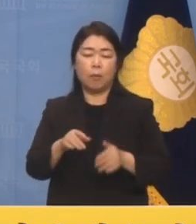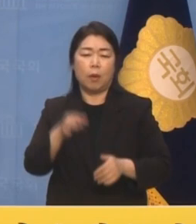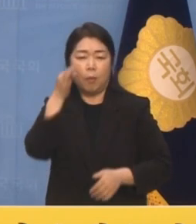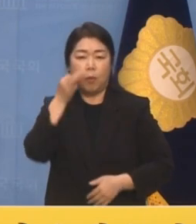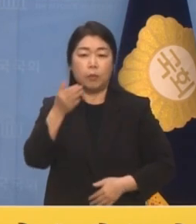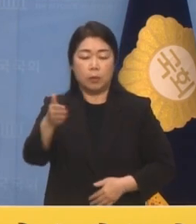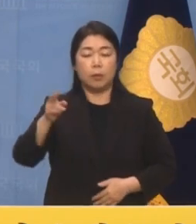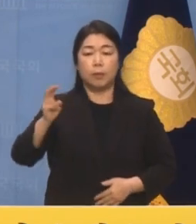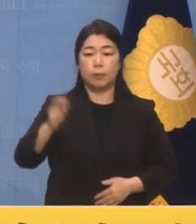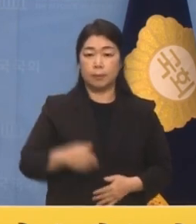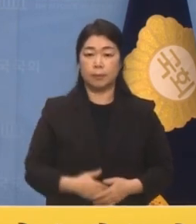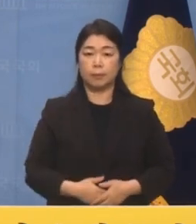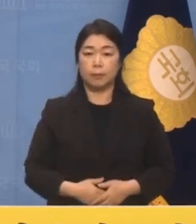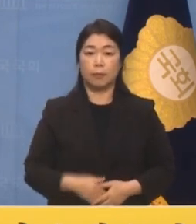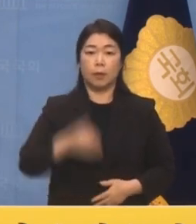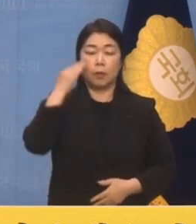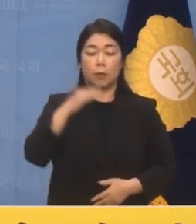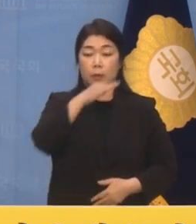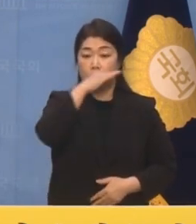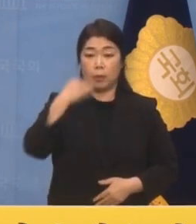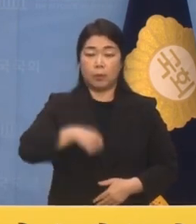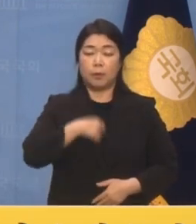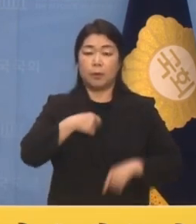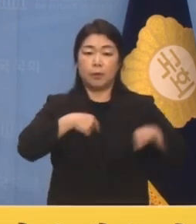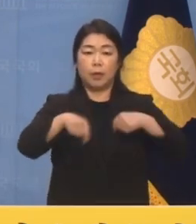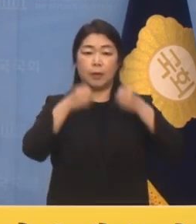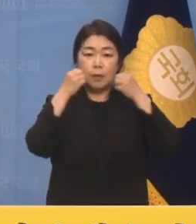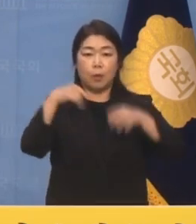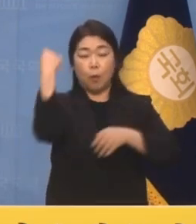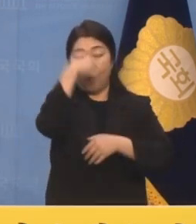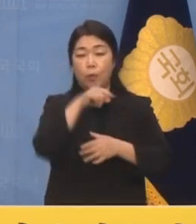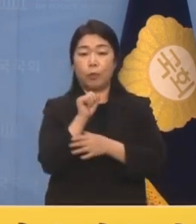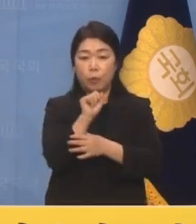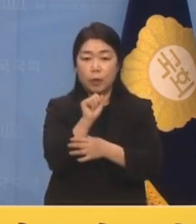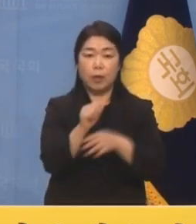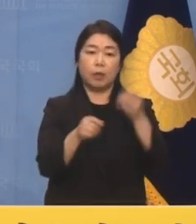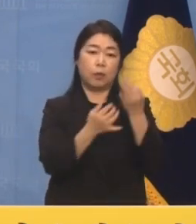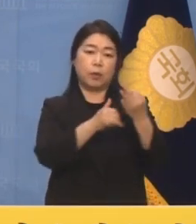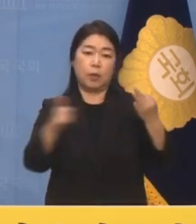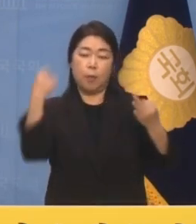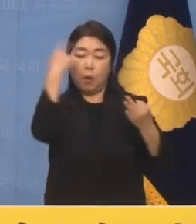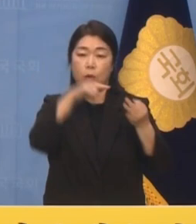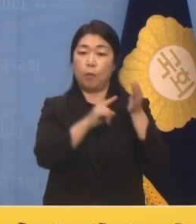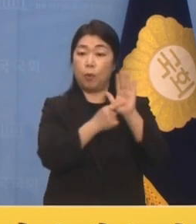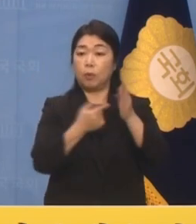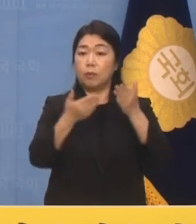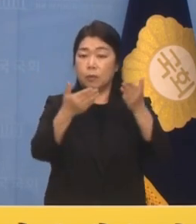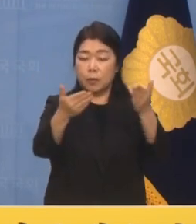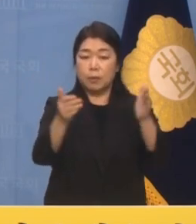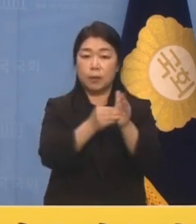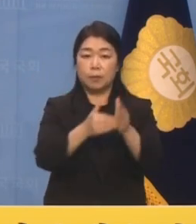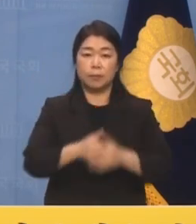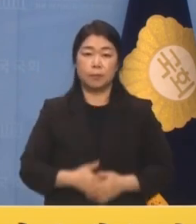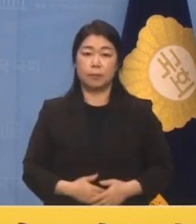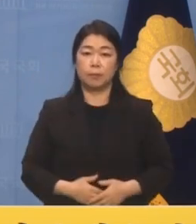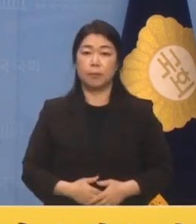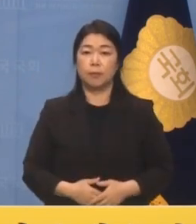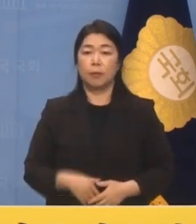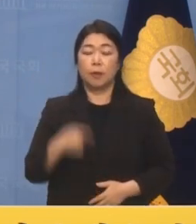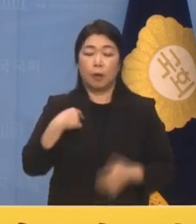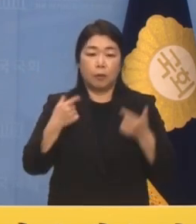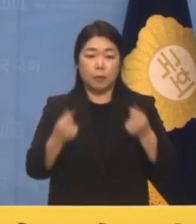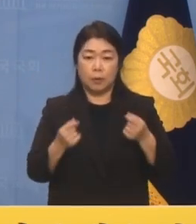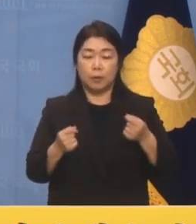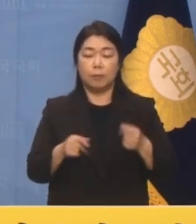예정입니다. 녹색정의당의 새로운 얼굴로 이렇게 14분의 비례대표 명단에 있는 정치인을 소개시켜드렸습니다. 저